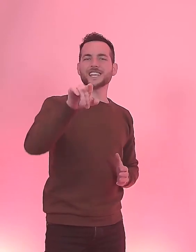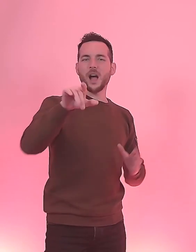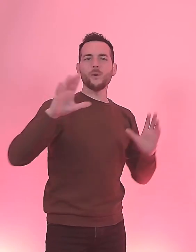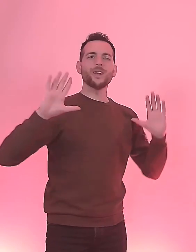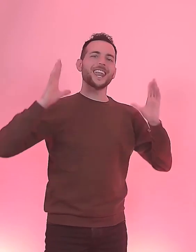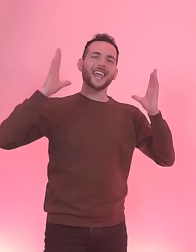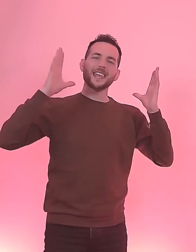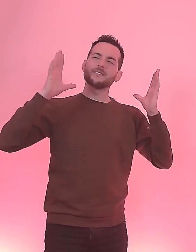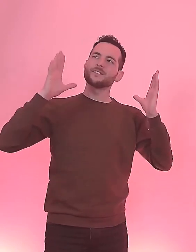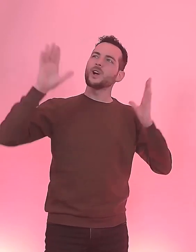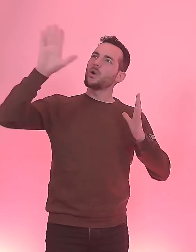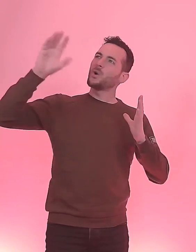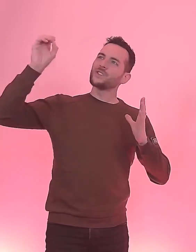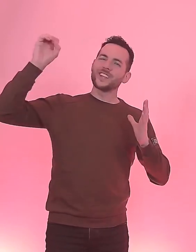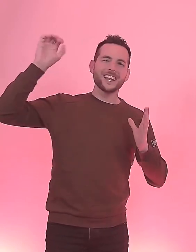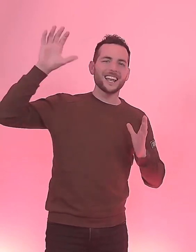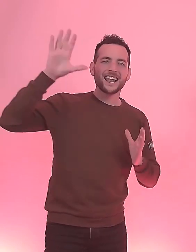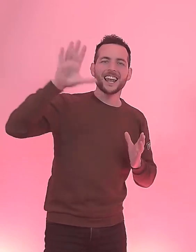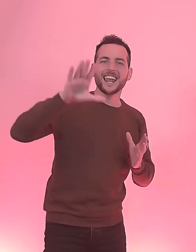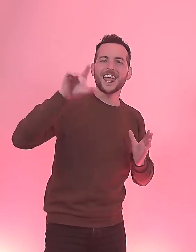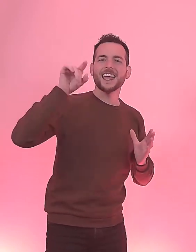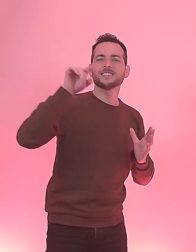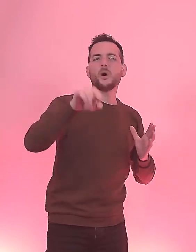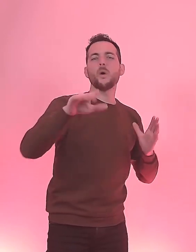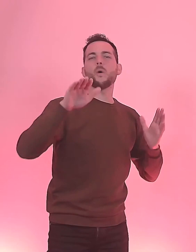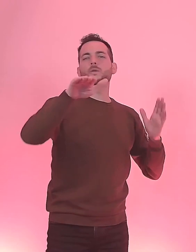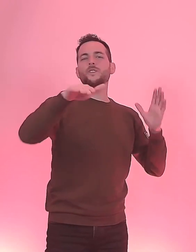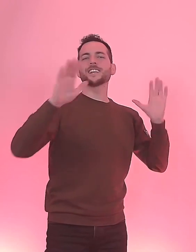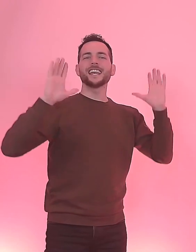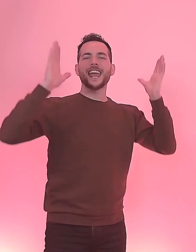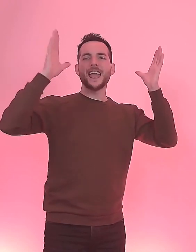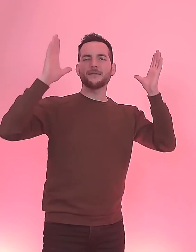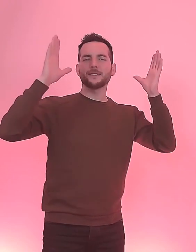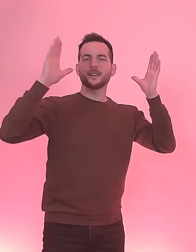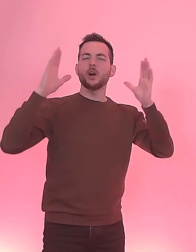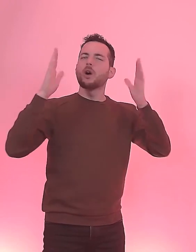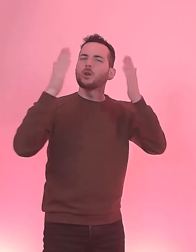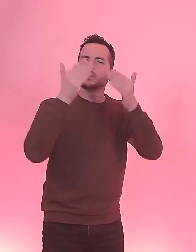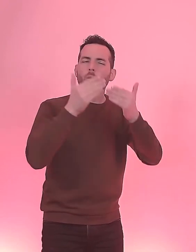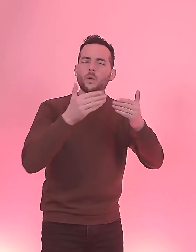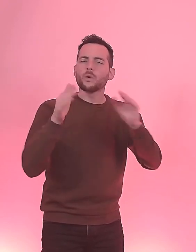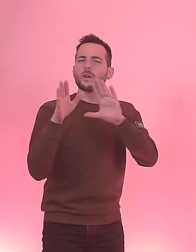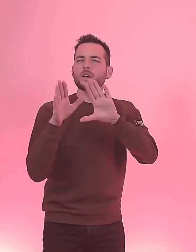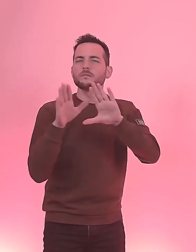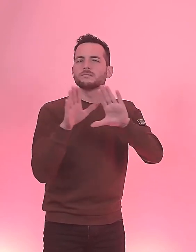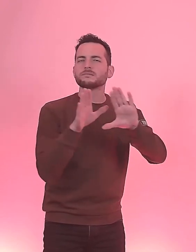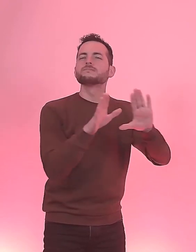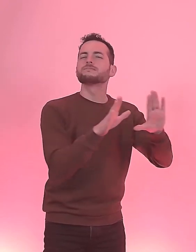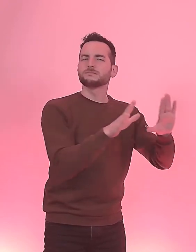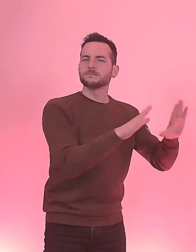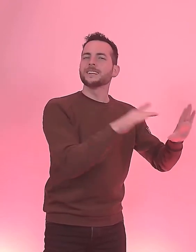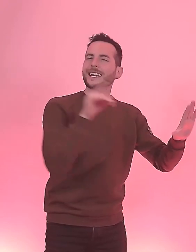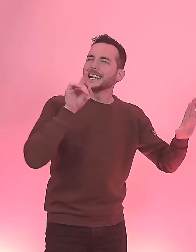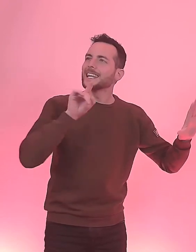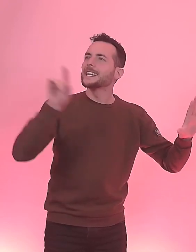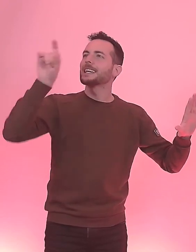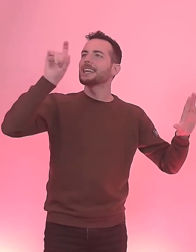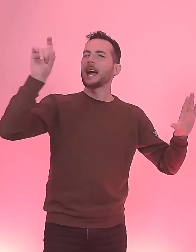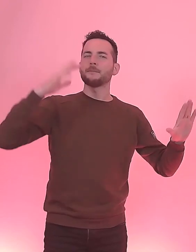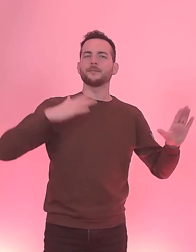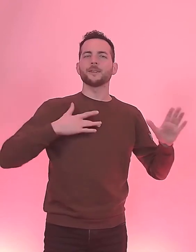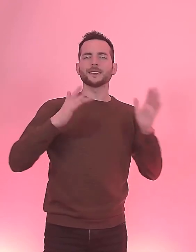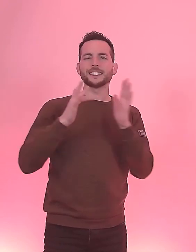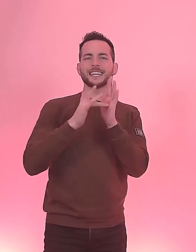leven de donker zal wijken in de naam van jezus